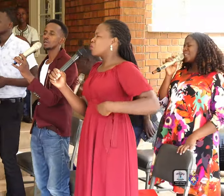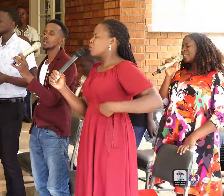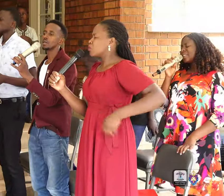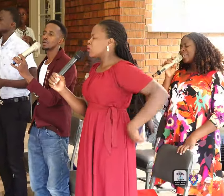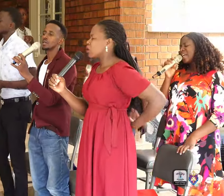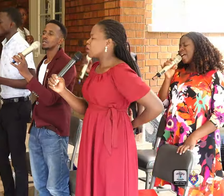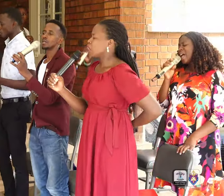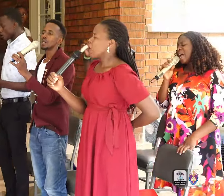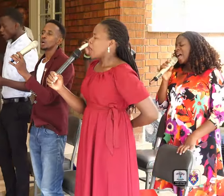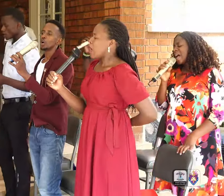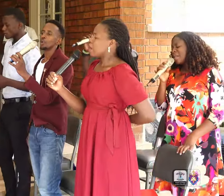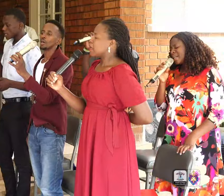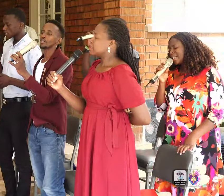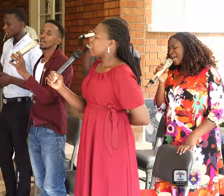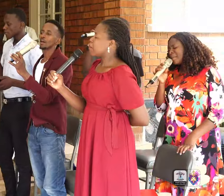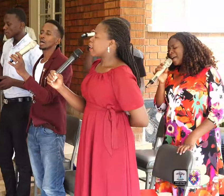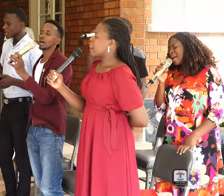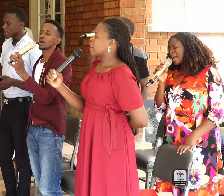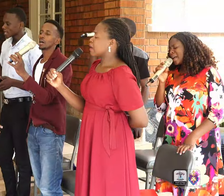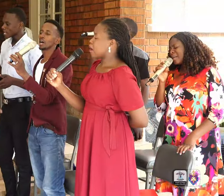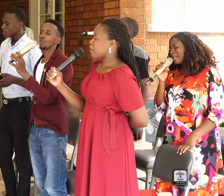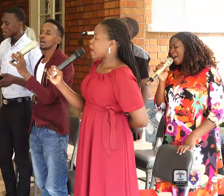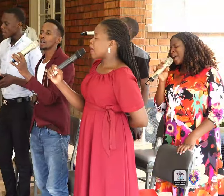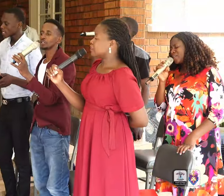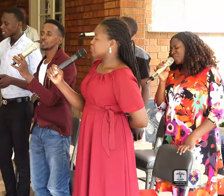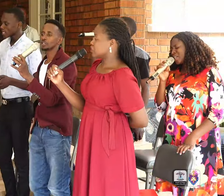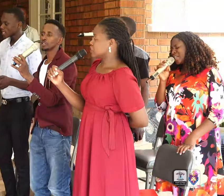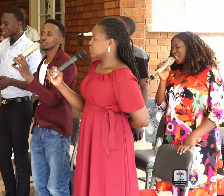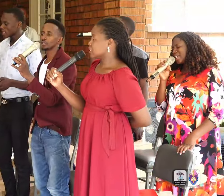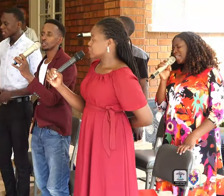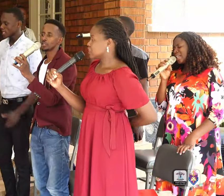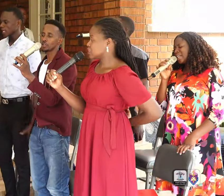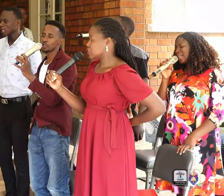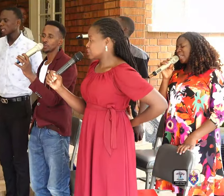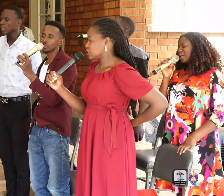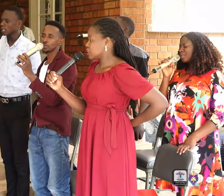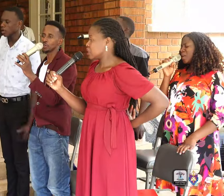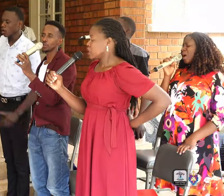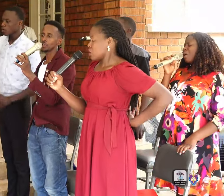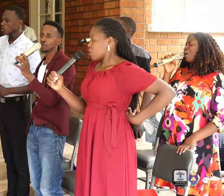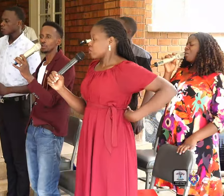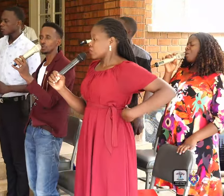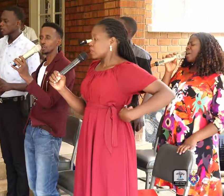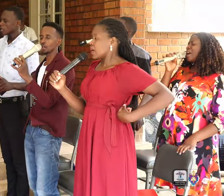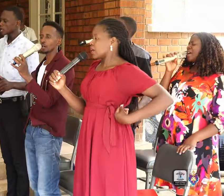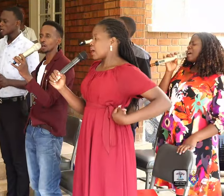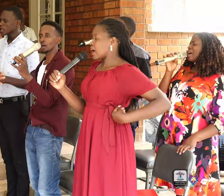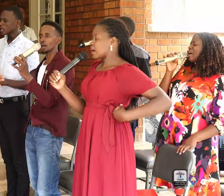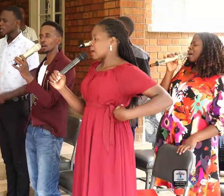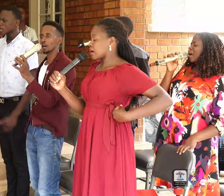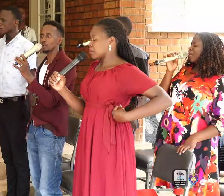Abayaye ngabe yongera Ataba gamati Abafere ngabe yongera